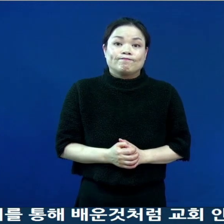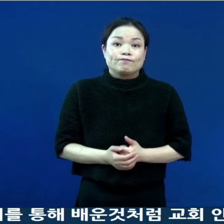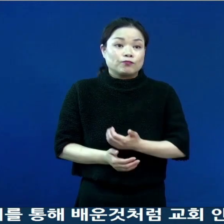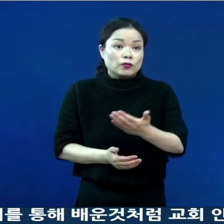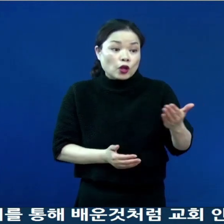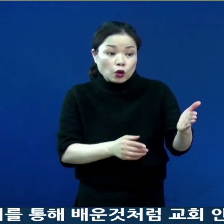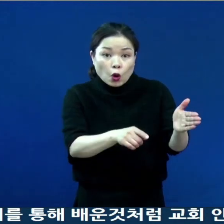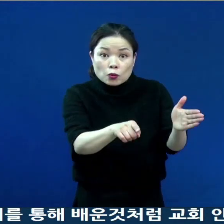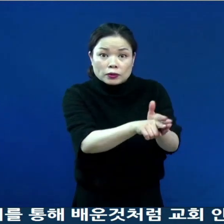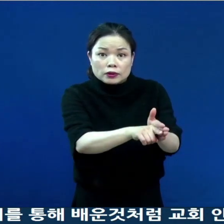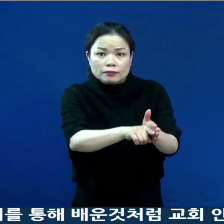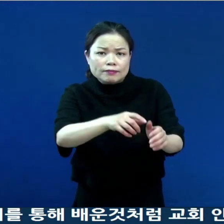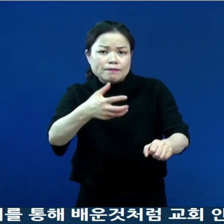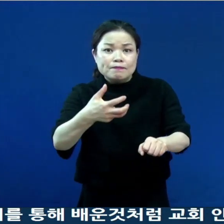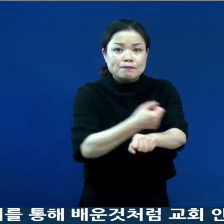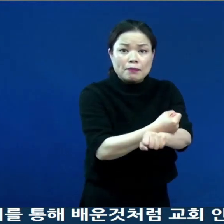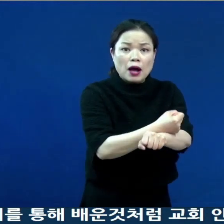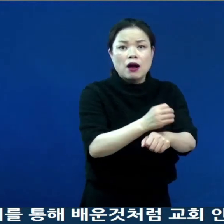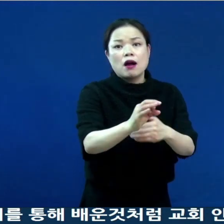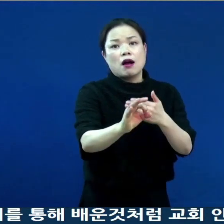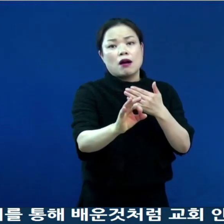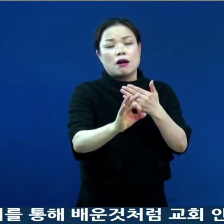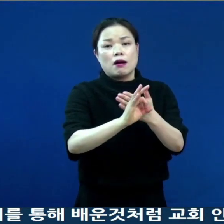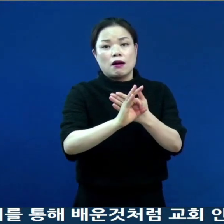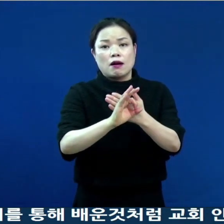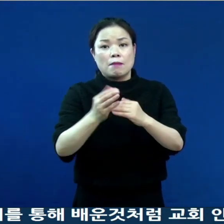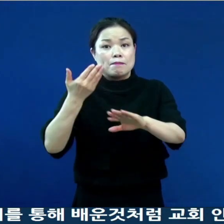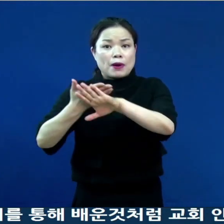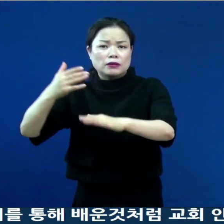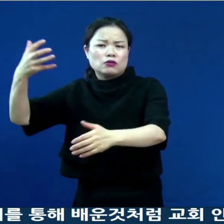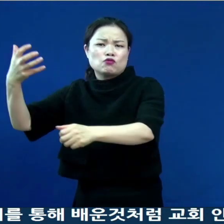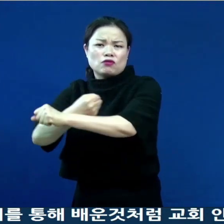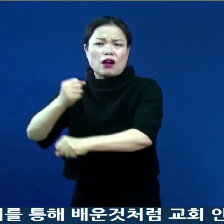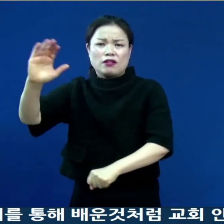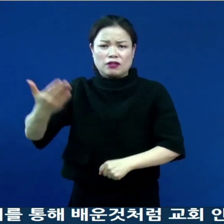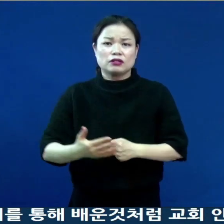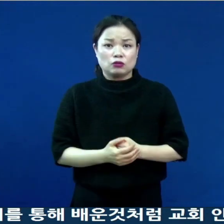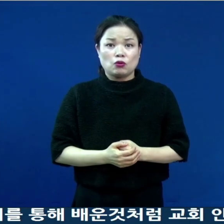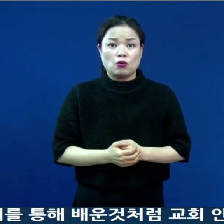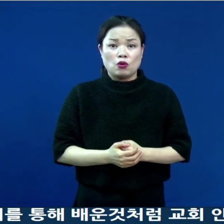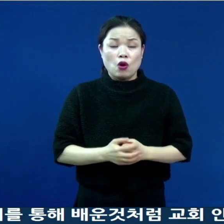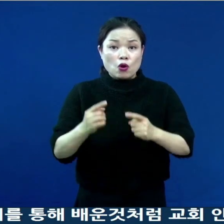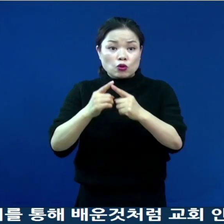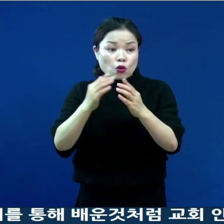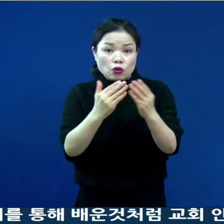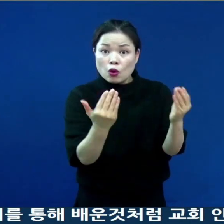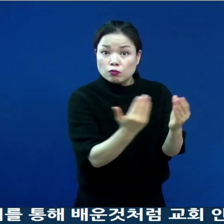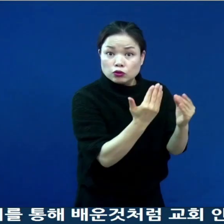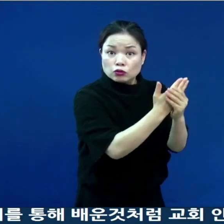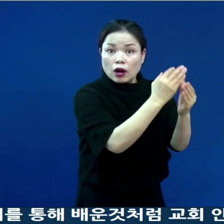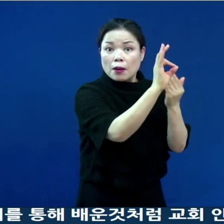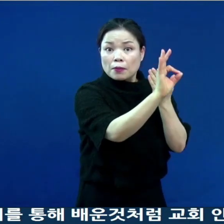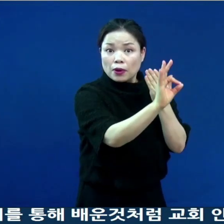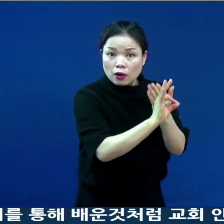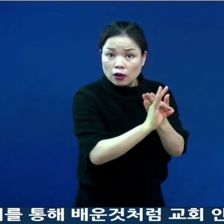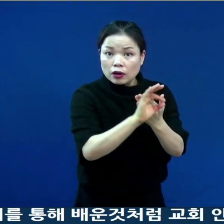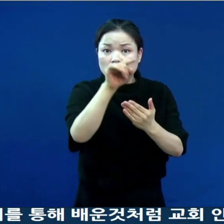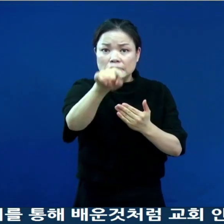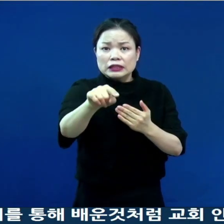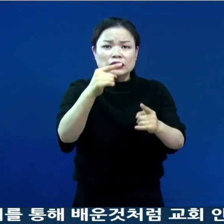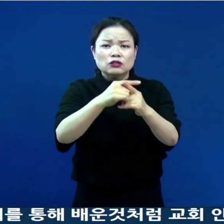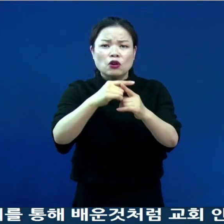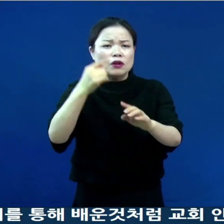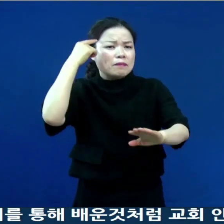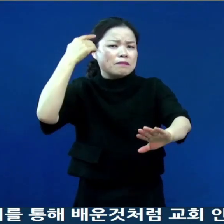여러분, 믿음이 강해지면요, 반대도 강해집니다. 교회가 부흥하면요, 그